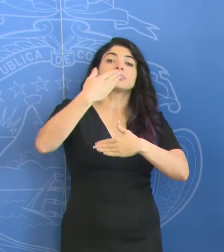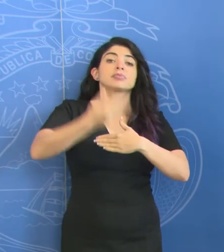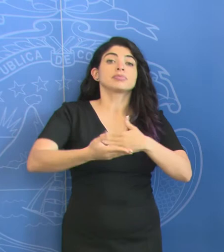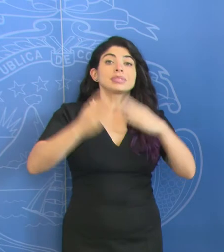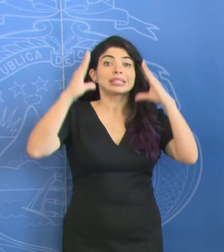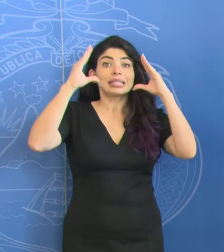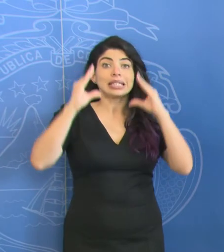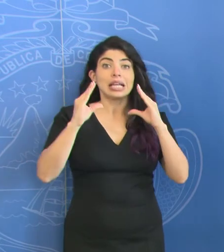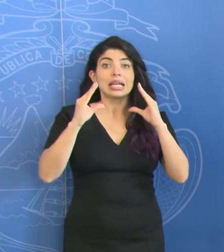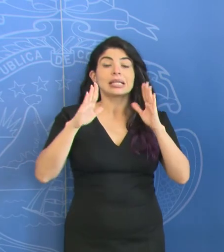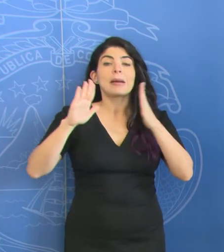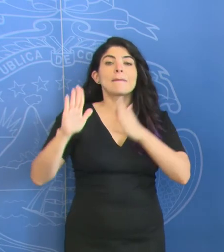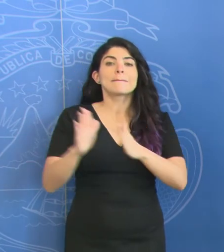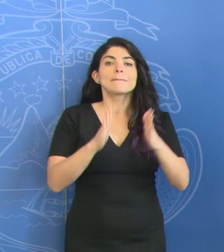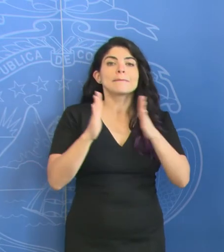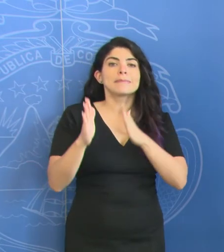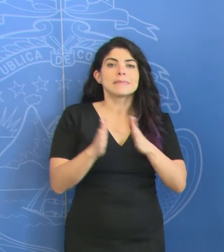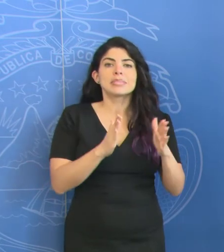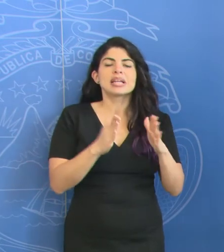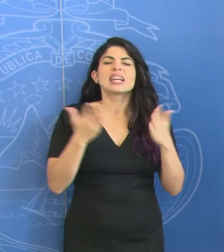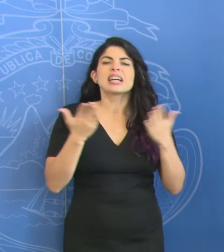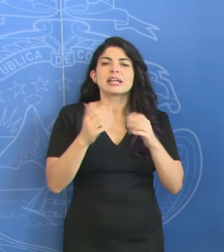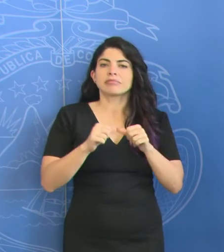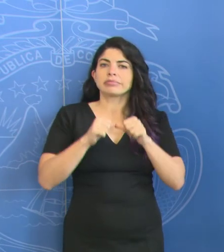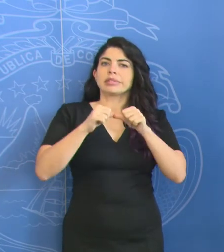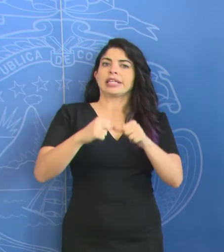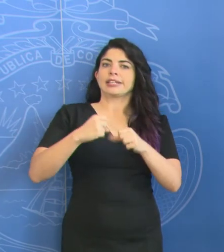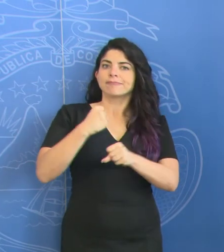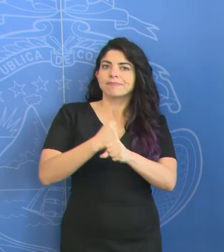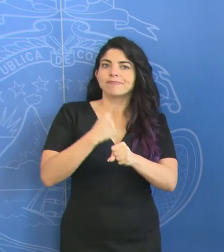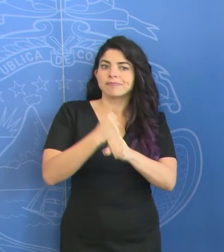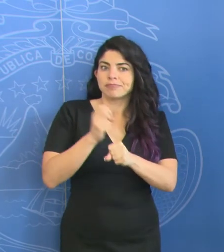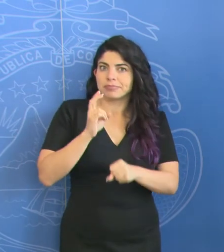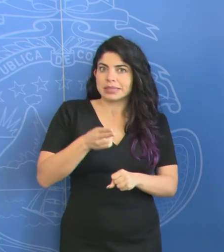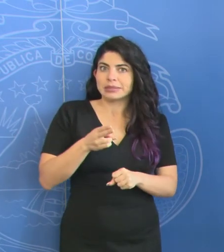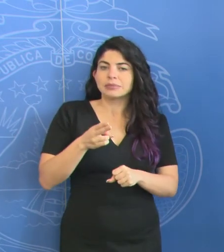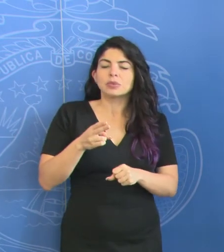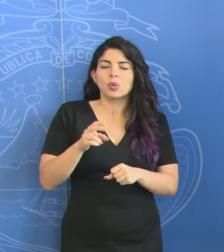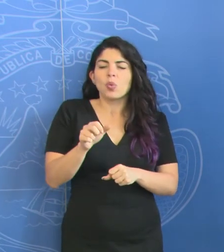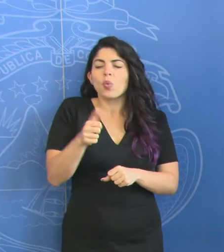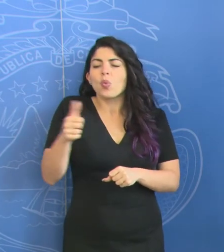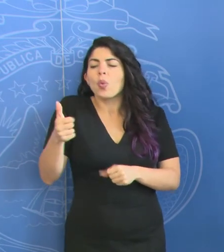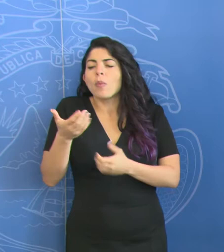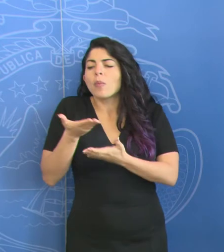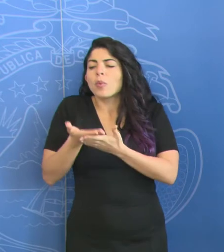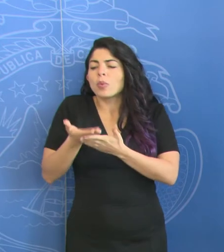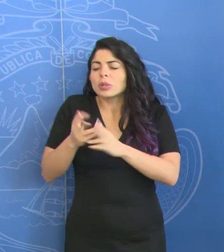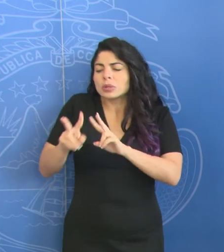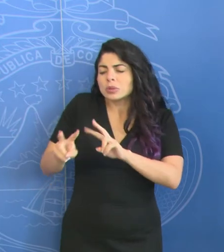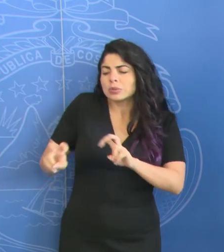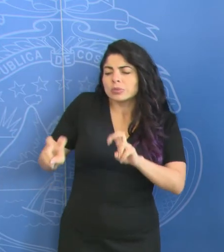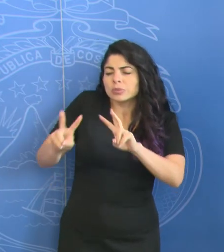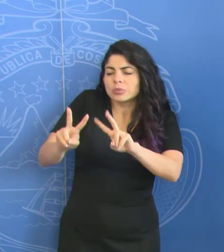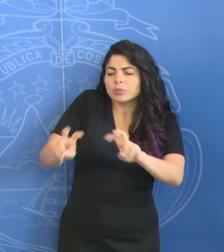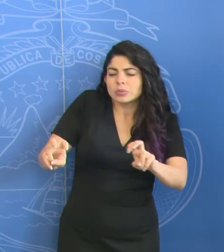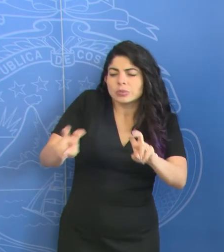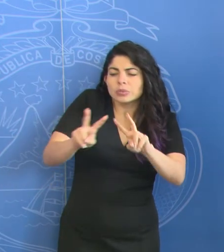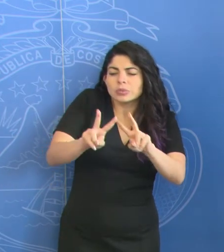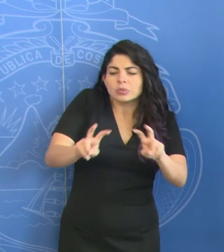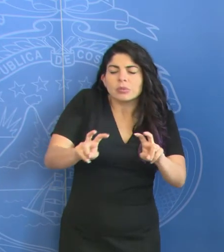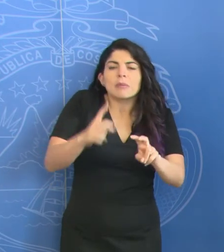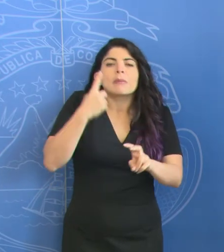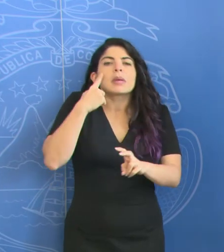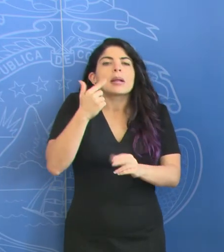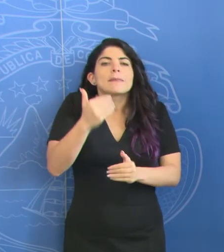que se prevé es continuar con esta dinámica y analizar algunas otras propuestas en el proceso